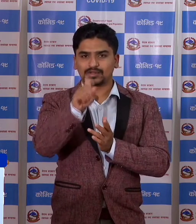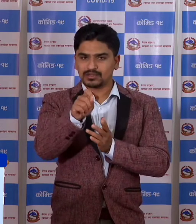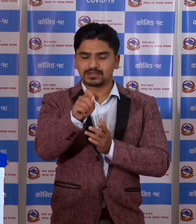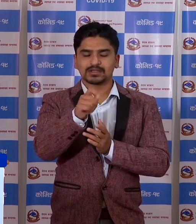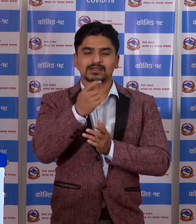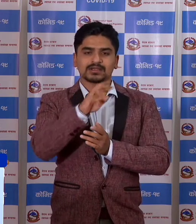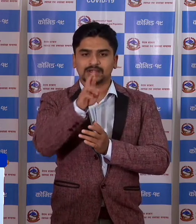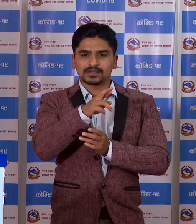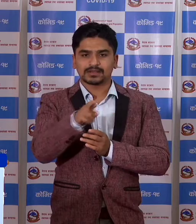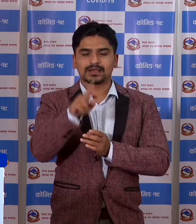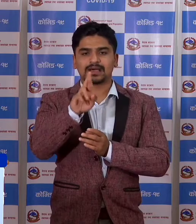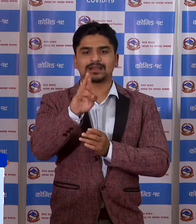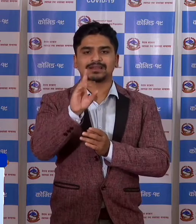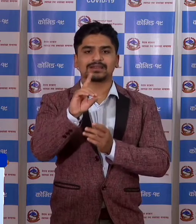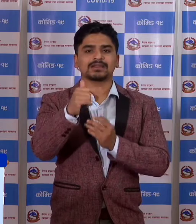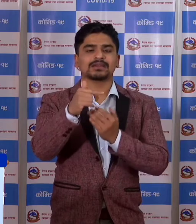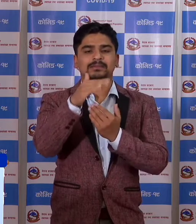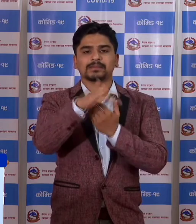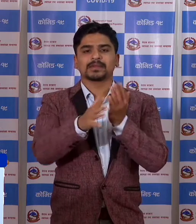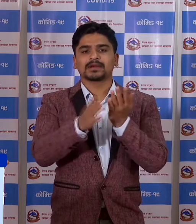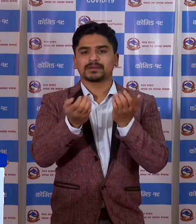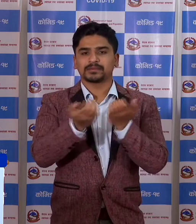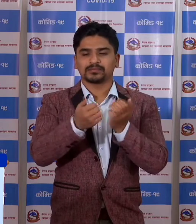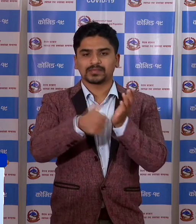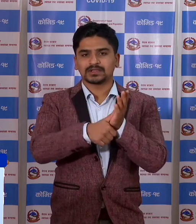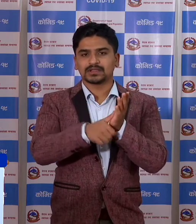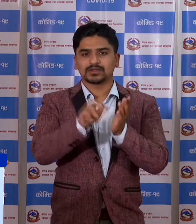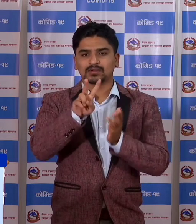2,310 भएका छन् भने RDT विधिबाट गरिएका परीक्षणहरू